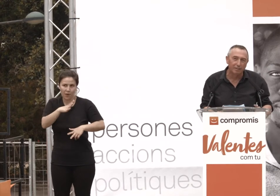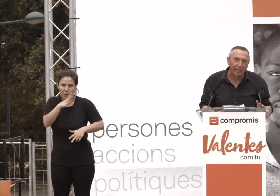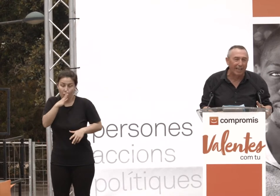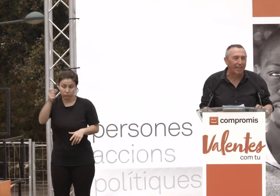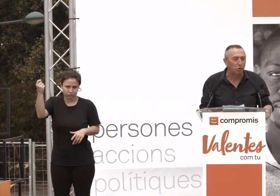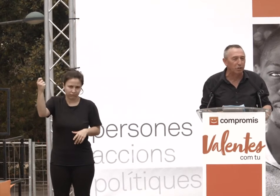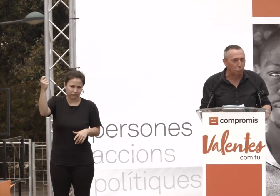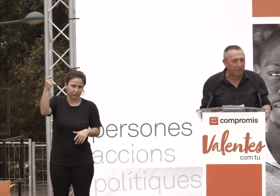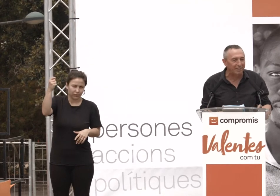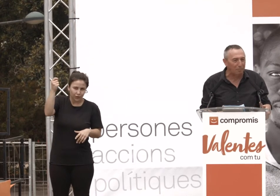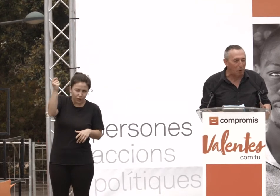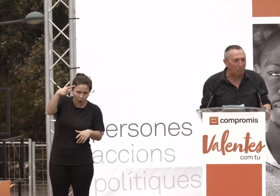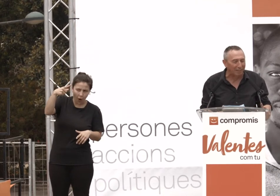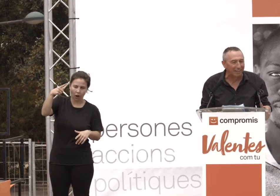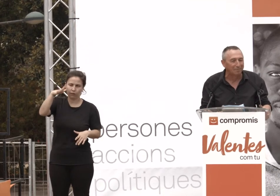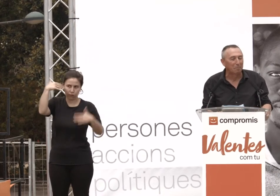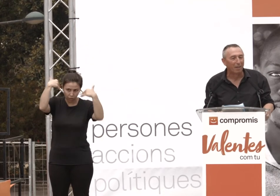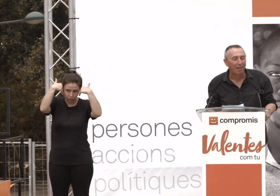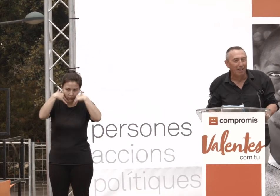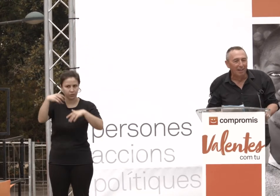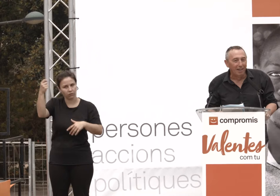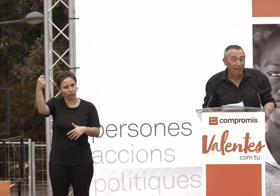sol, encara que no és de justícia, però apreta.